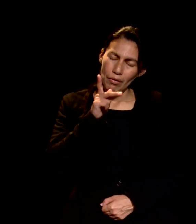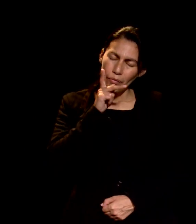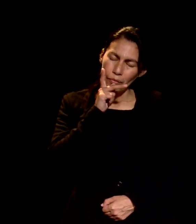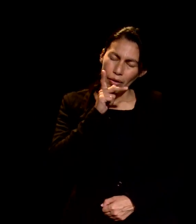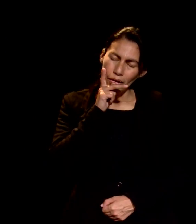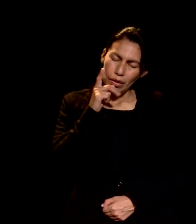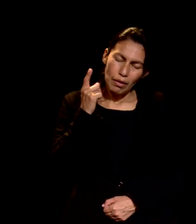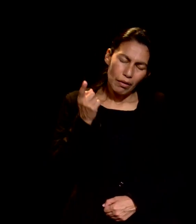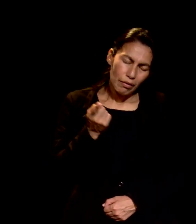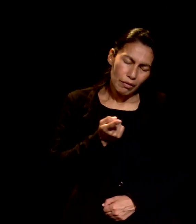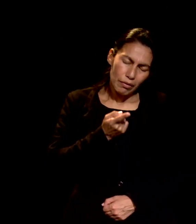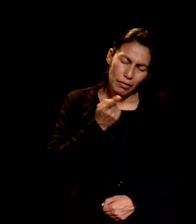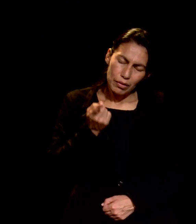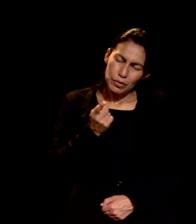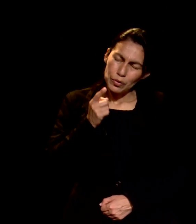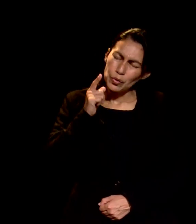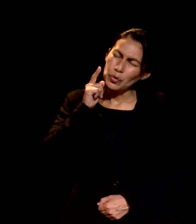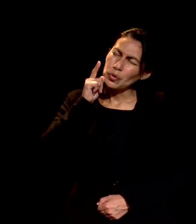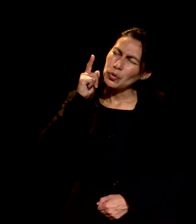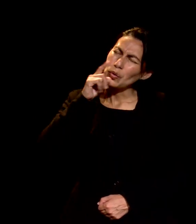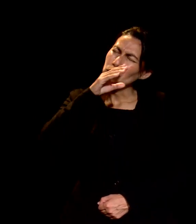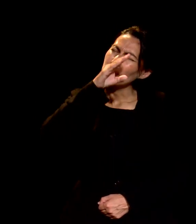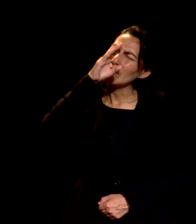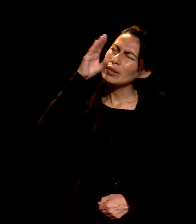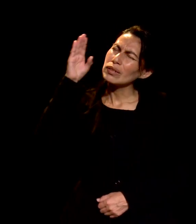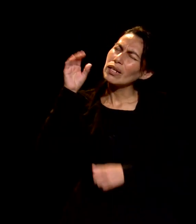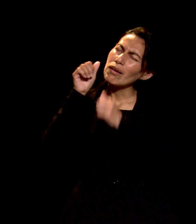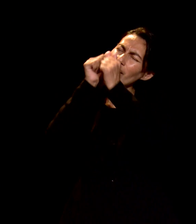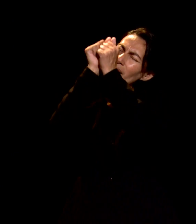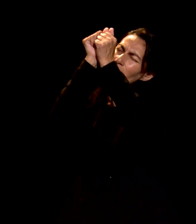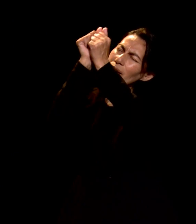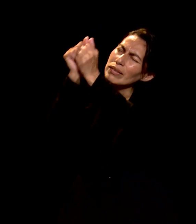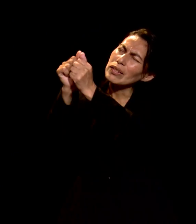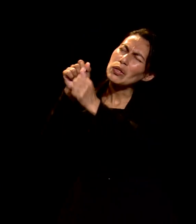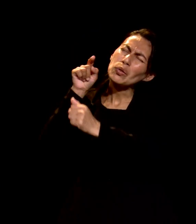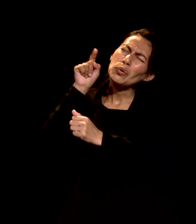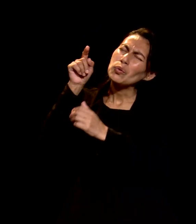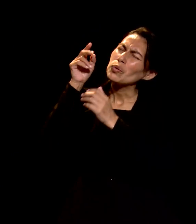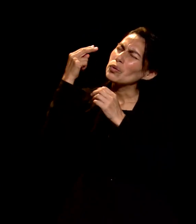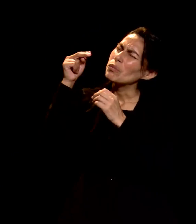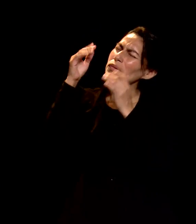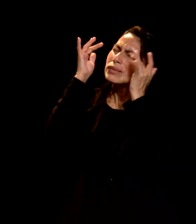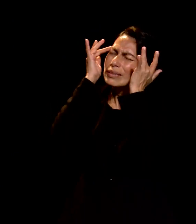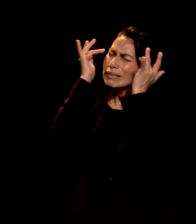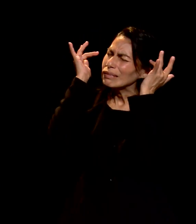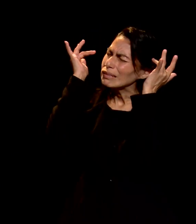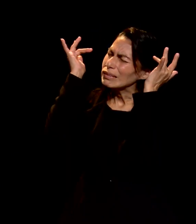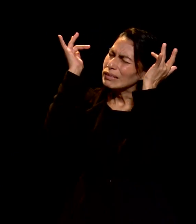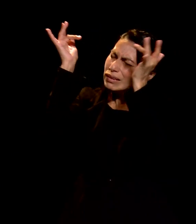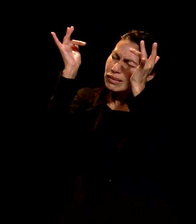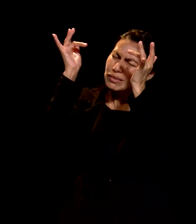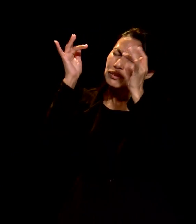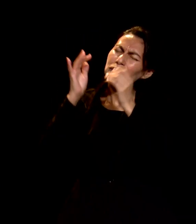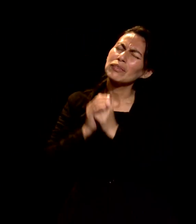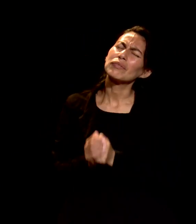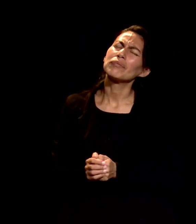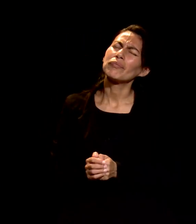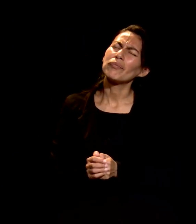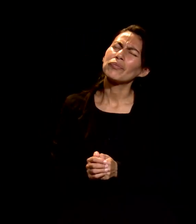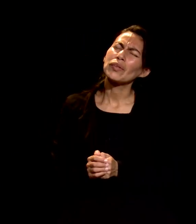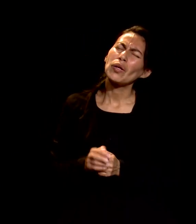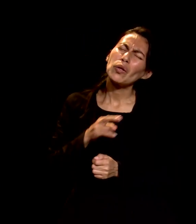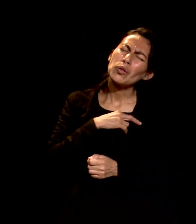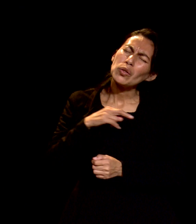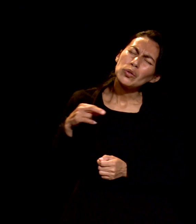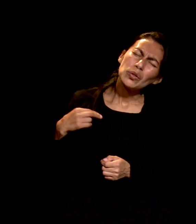Padre eterno Que moras en los cielos Amén Santificado sea tu nombre Amén Estamos muy